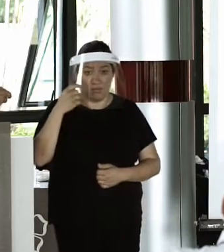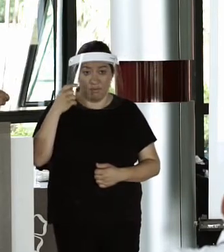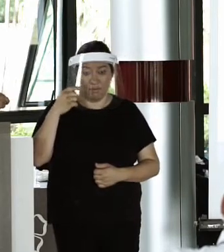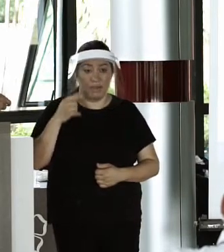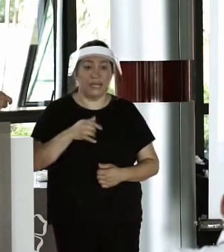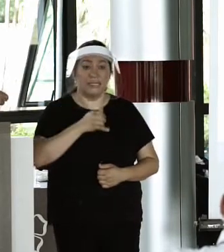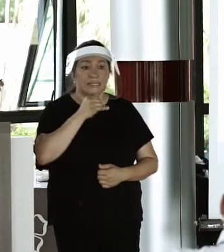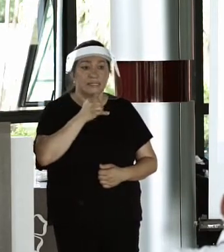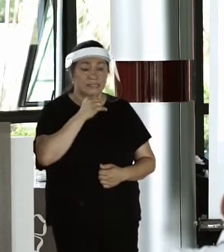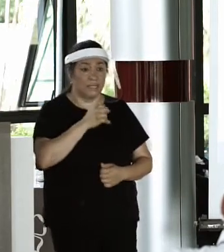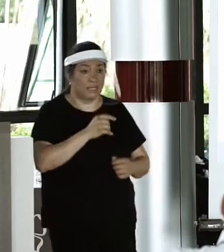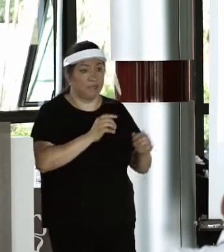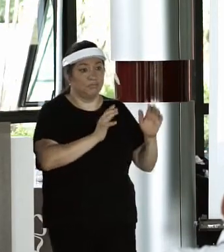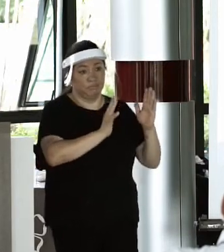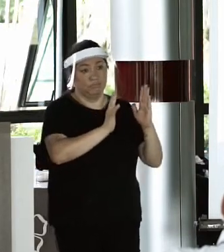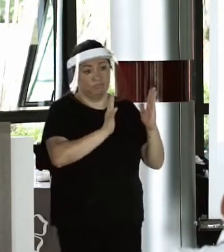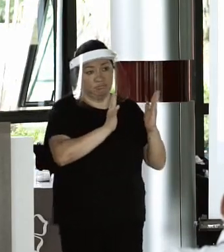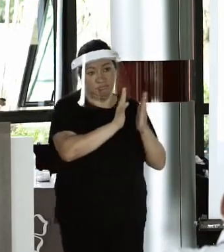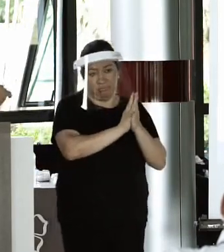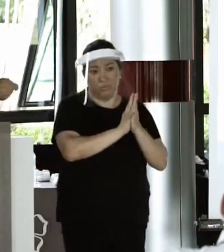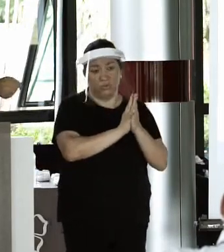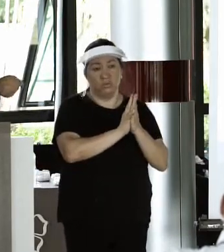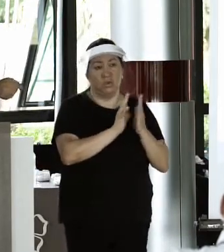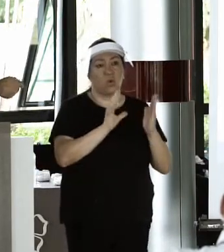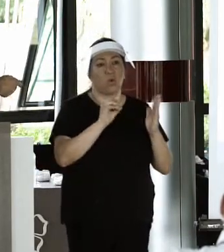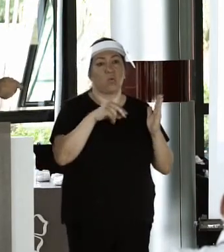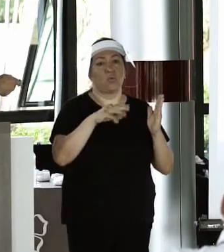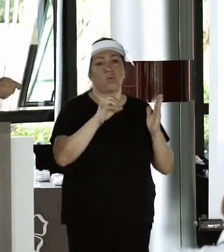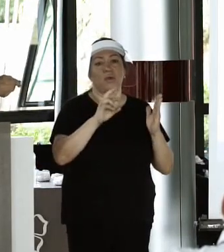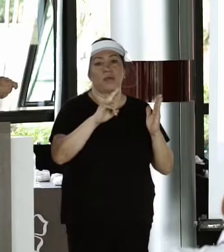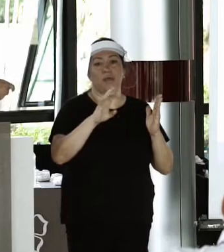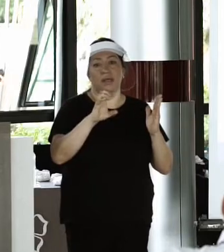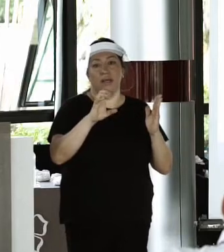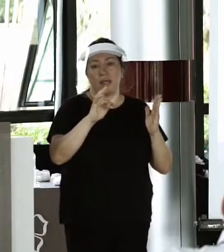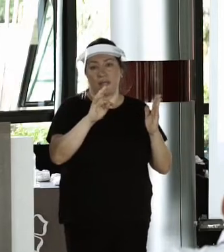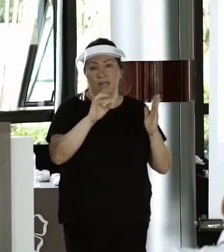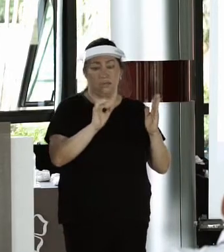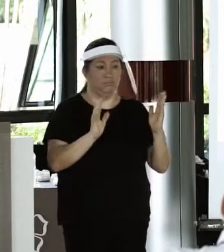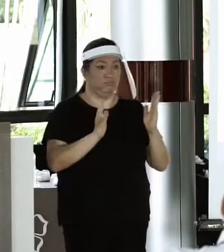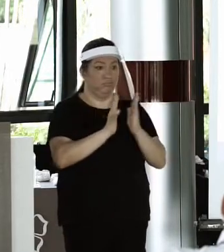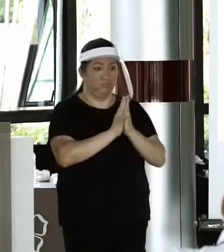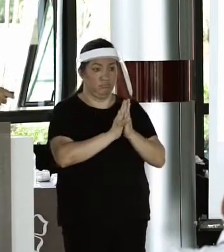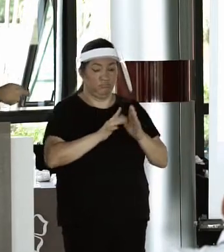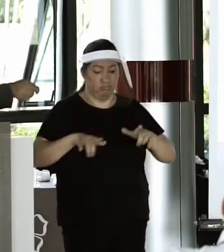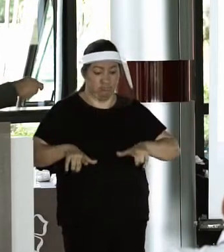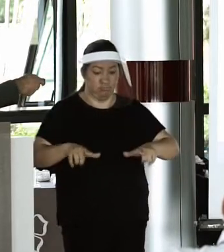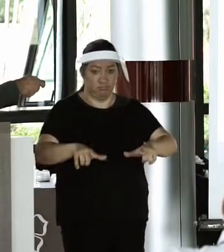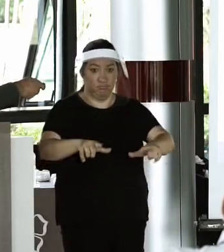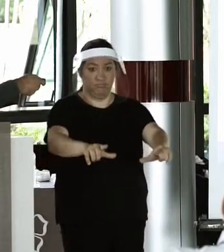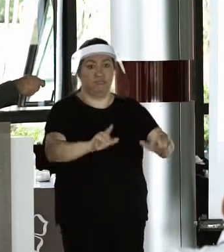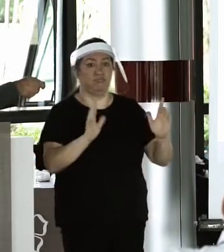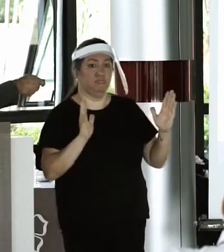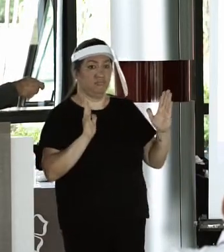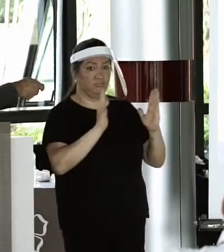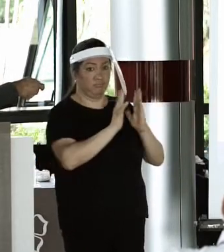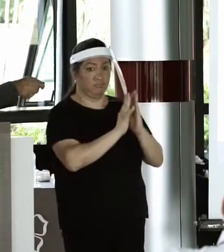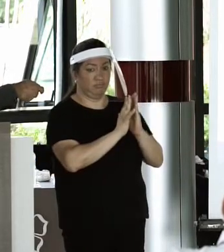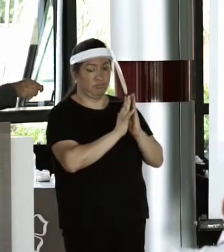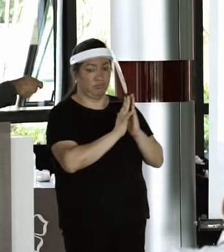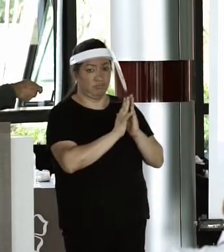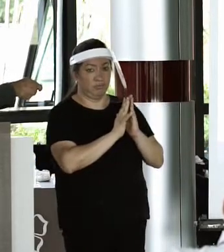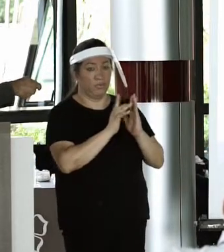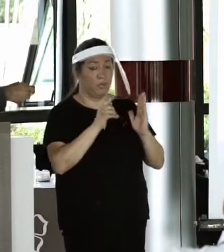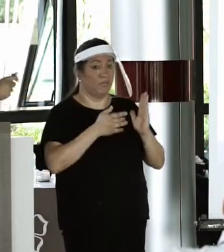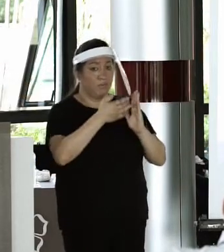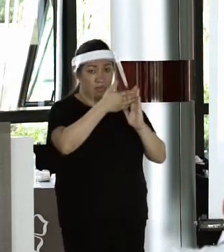uma placa de concreto, onde foi colocado um revestimento cerâmico. E olha aqui, ó,